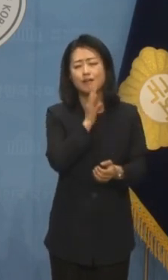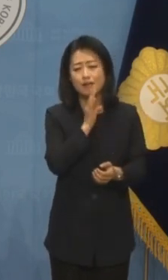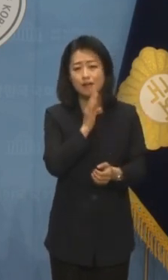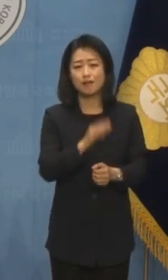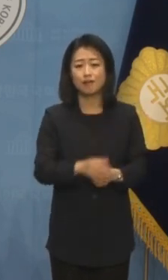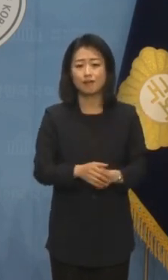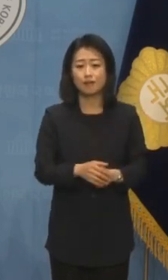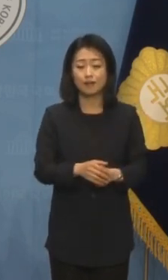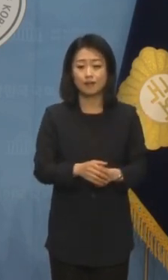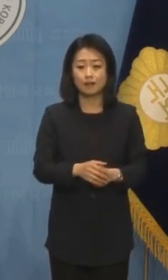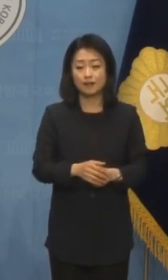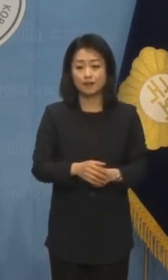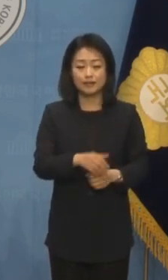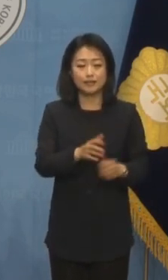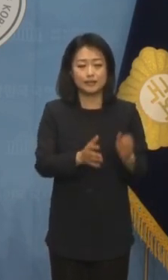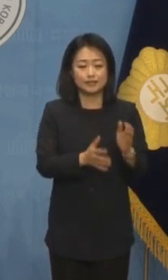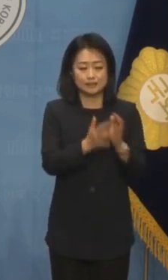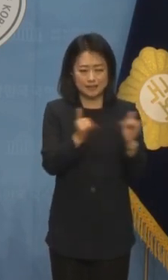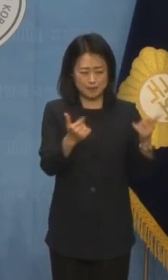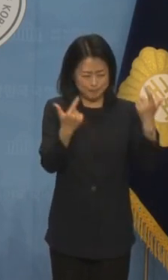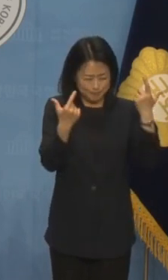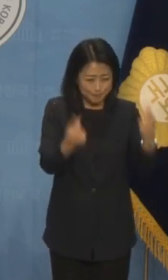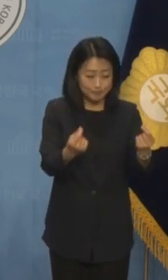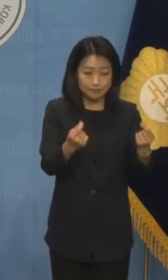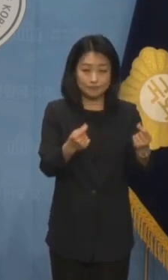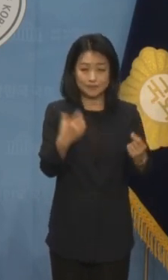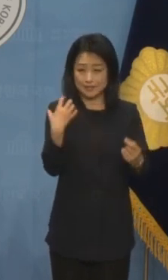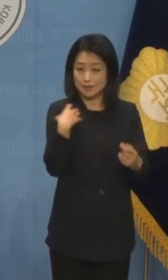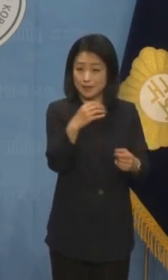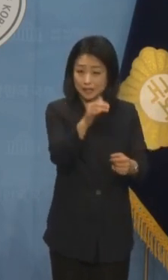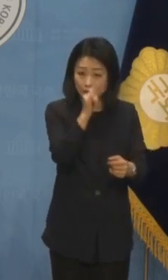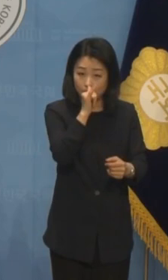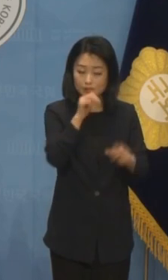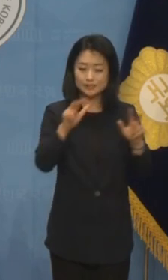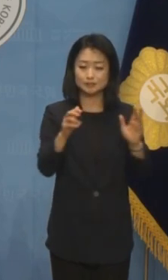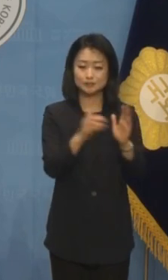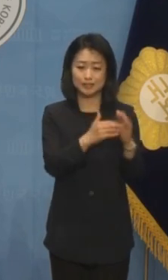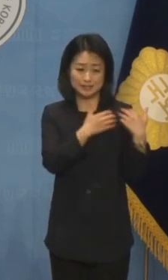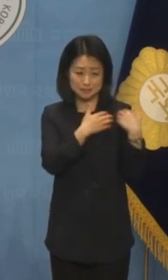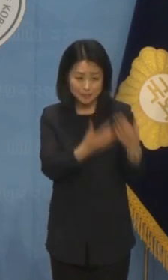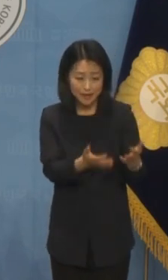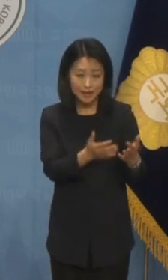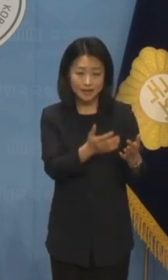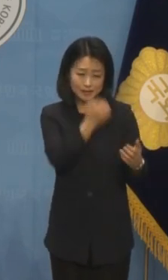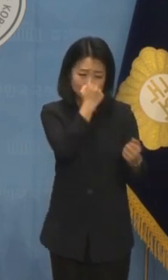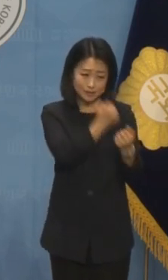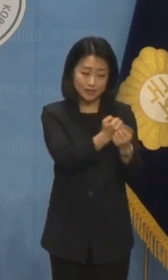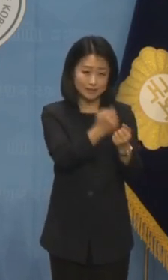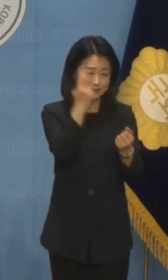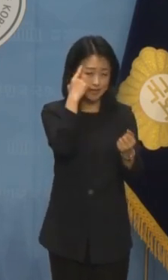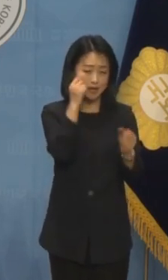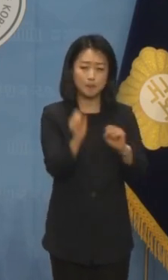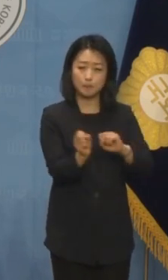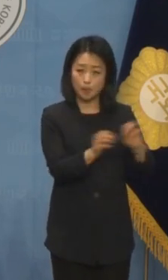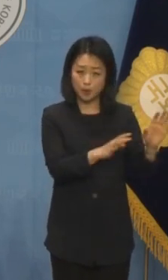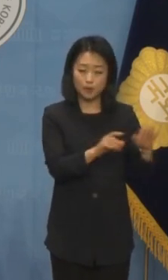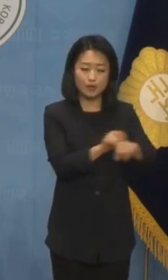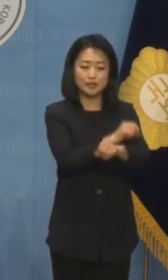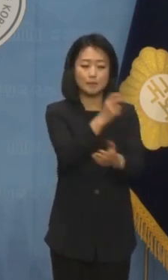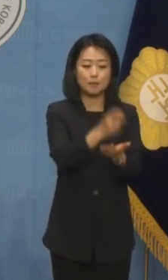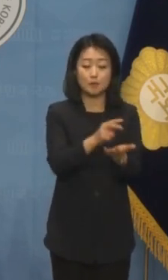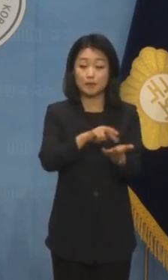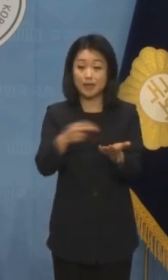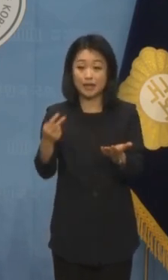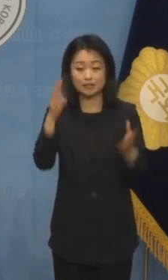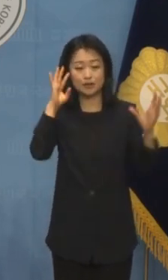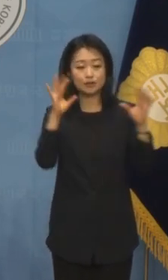있다면, 동료 시민으로서 책임을 가지고 있다면 지금까지 무책임하고 일방적인 태도를 하지 말고 특별법 개정안에